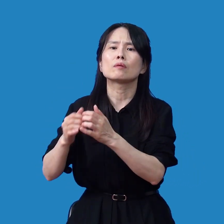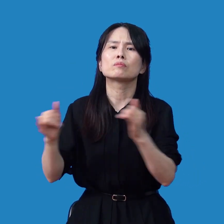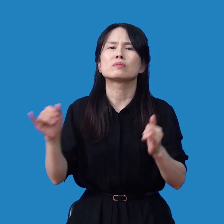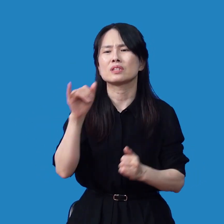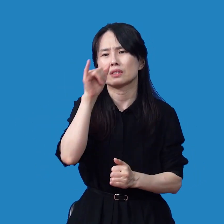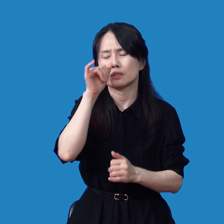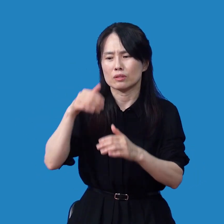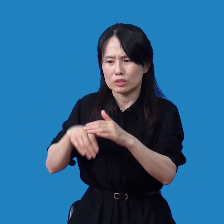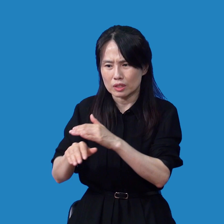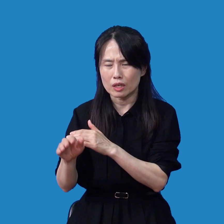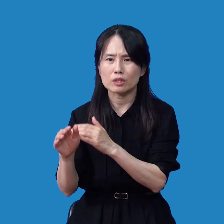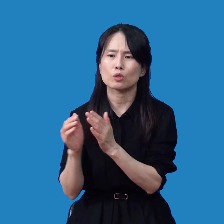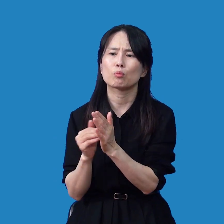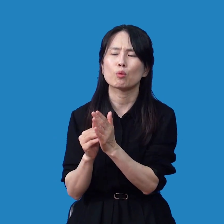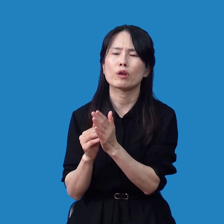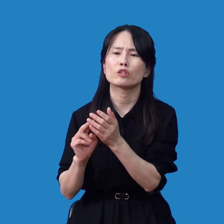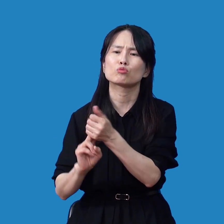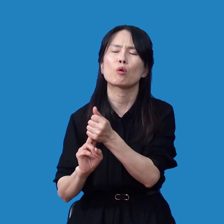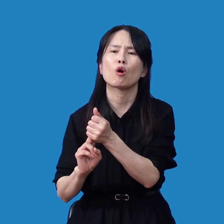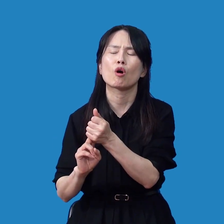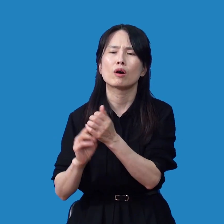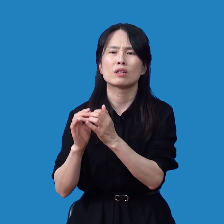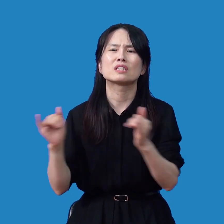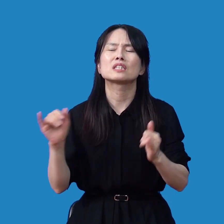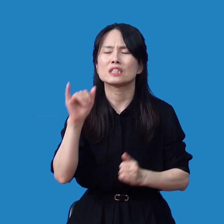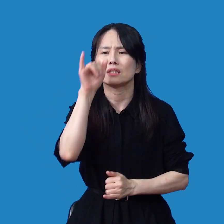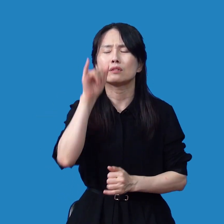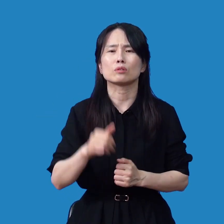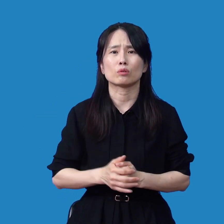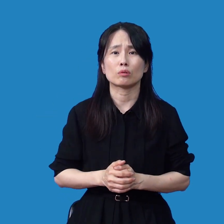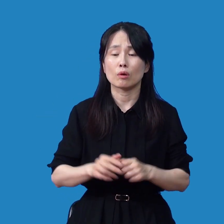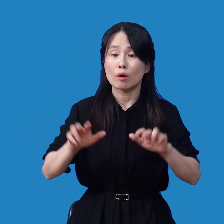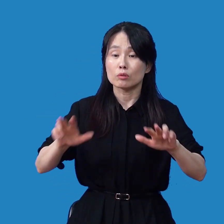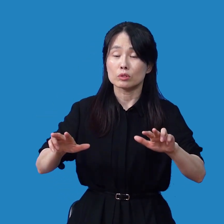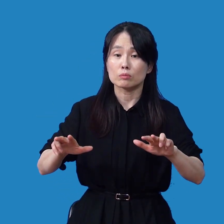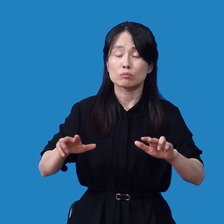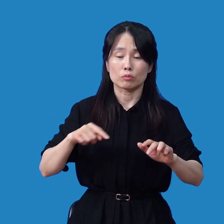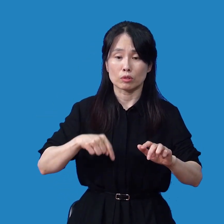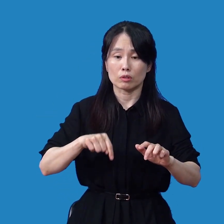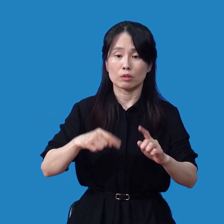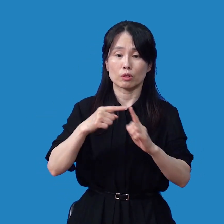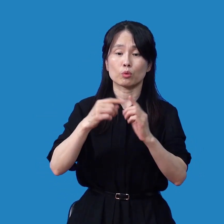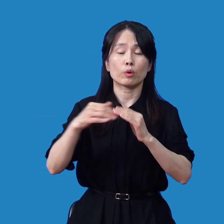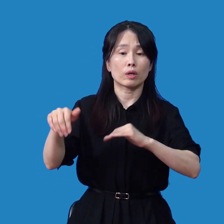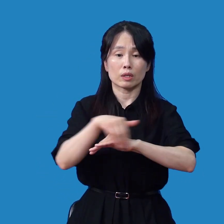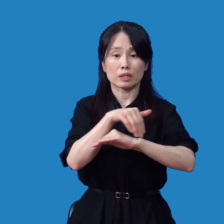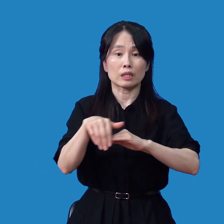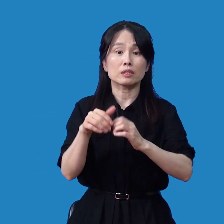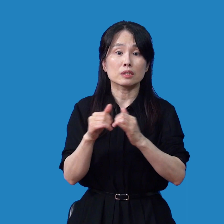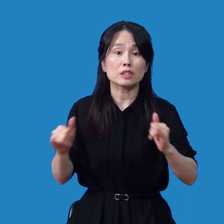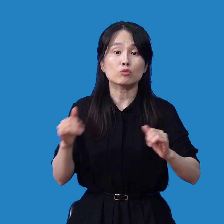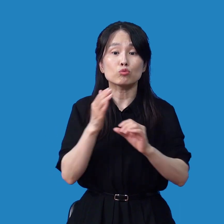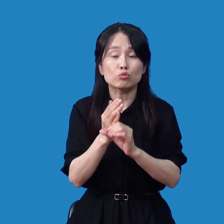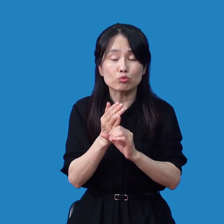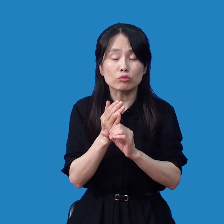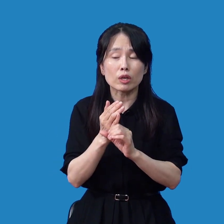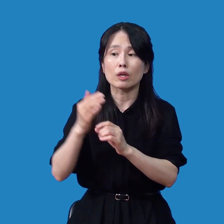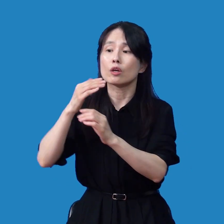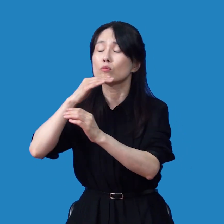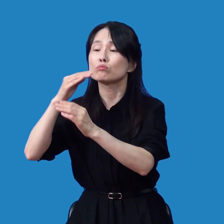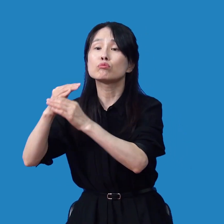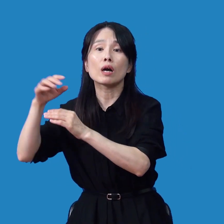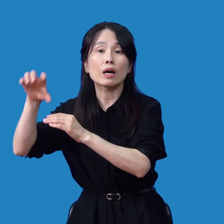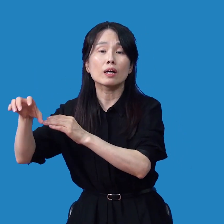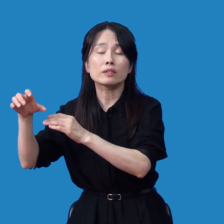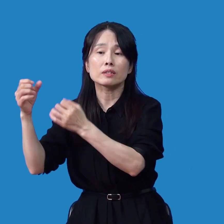있습니다. 우리 교회에 출석하는 탈북민 중에는 북한에 있을 때부터 예수 믿었던 사람이 있습니다. 그런